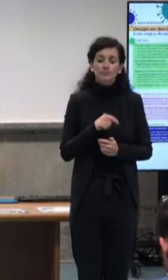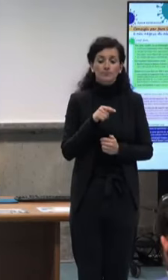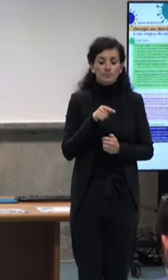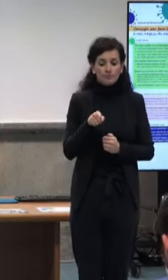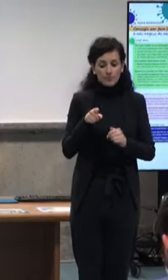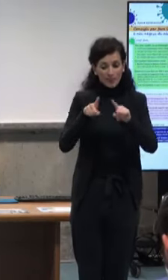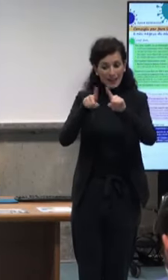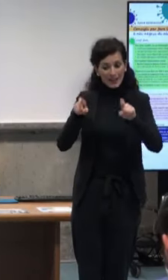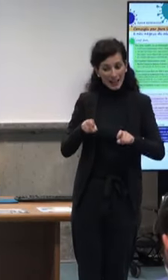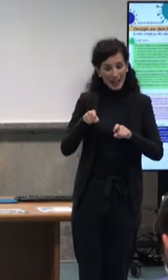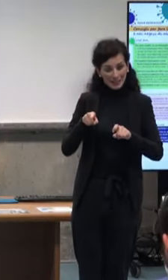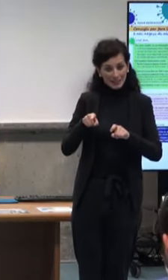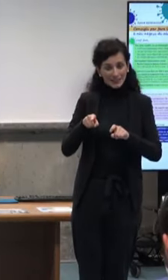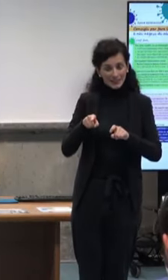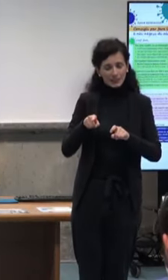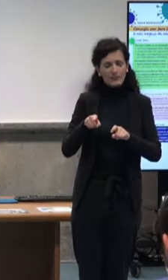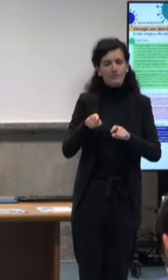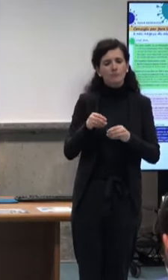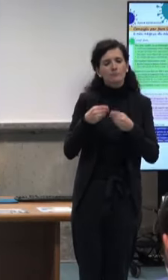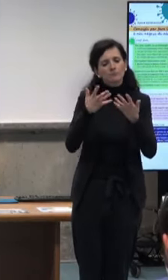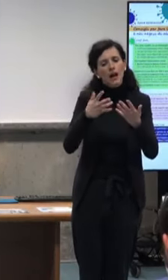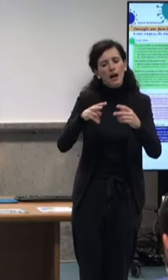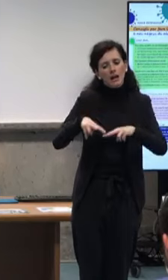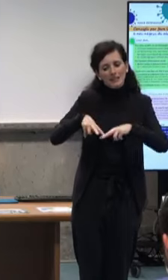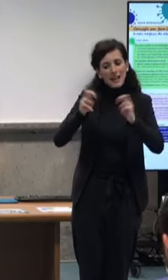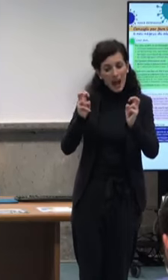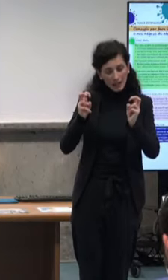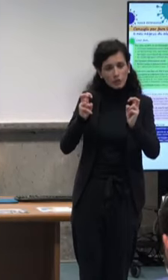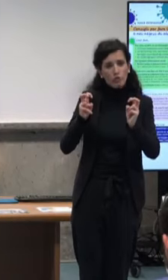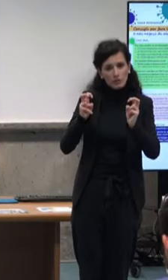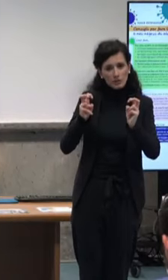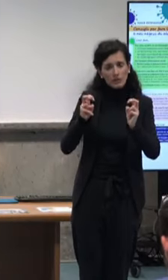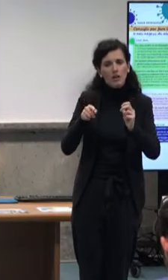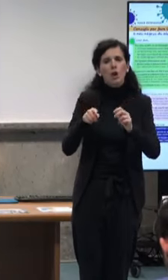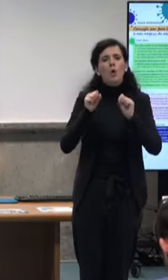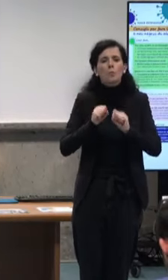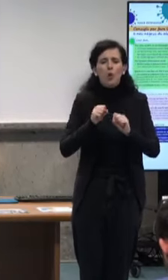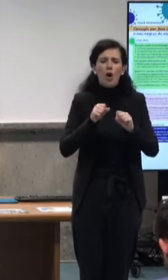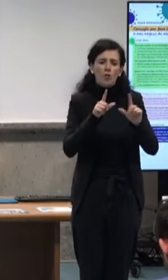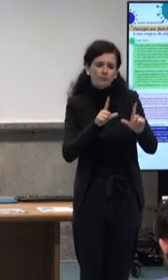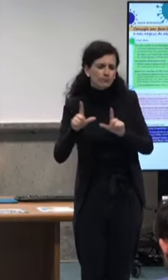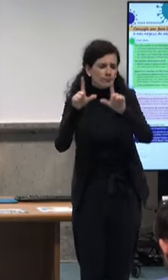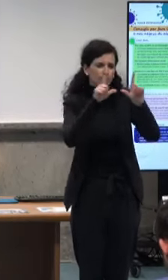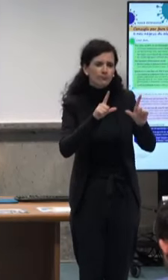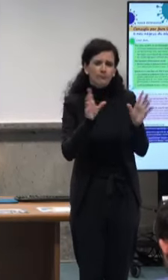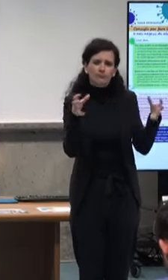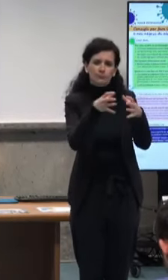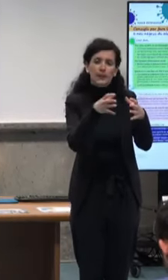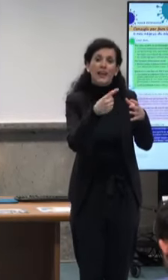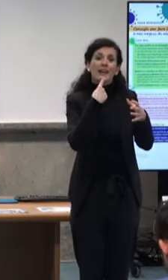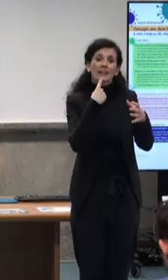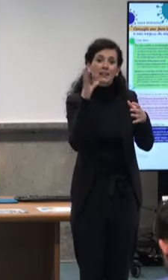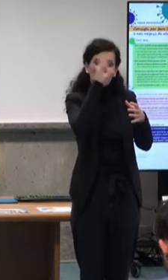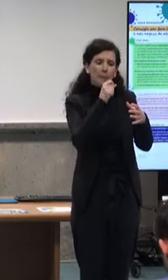che possono portare a diagnosi e quindi possono essere utilizzati per uno screening di massa per capire chi è infettivo chi è